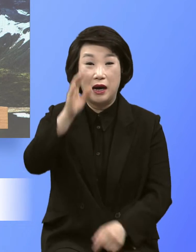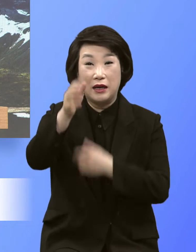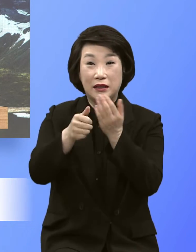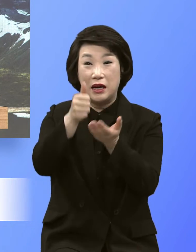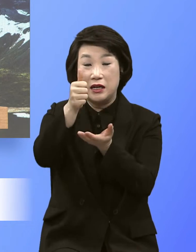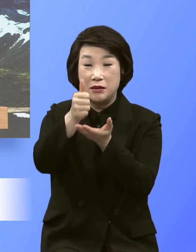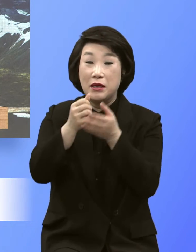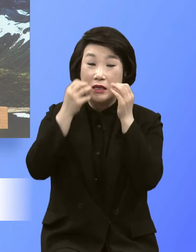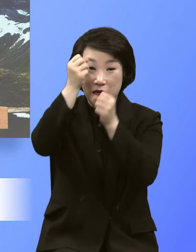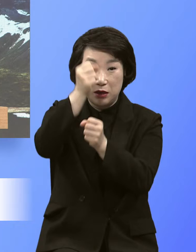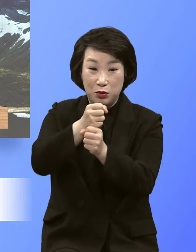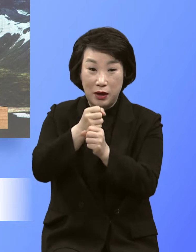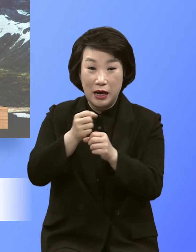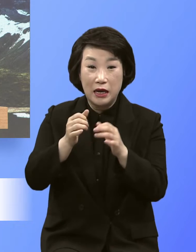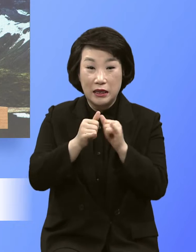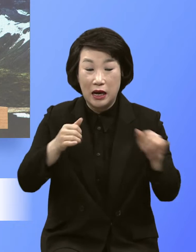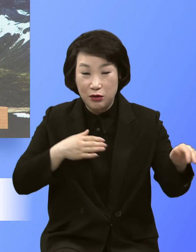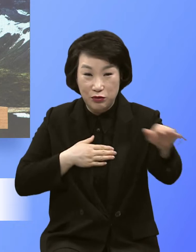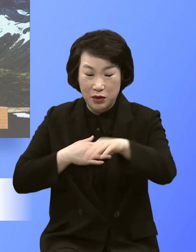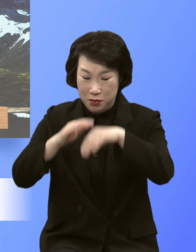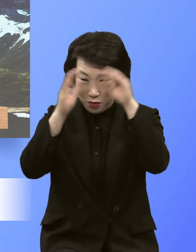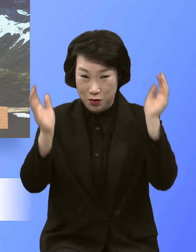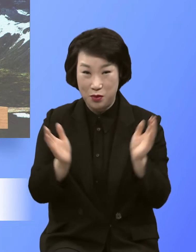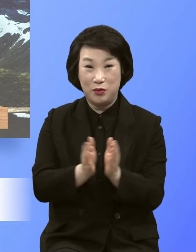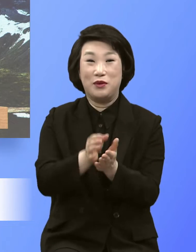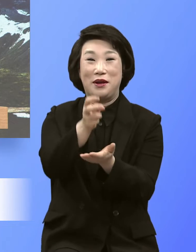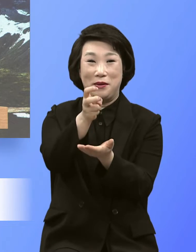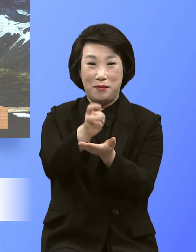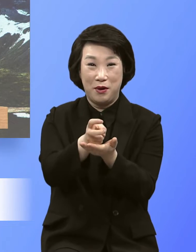하나님이 창조한 피조물의 질서요